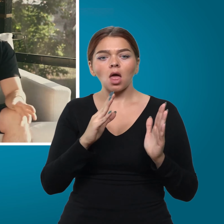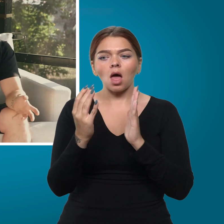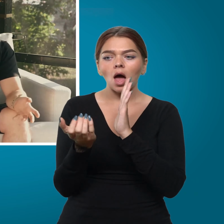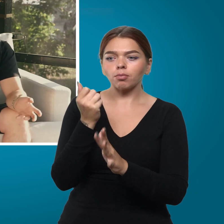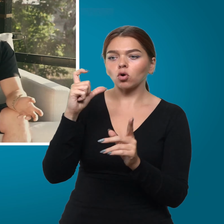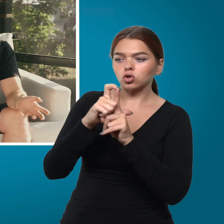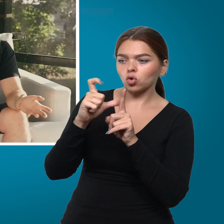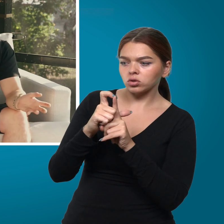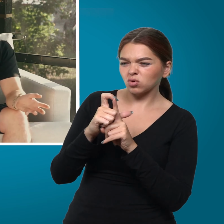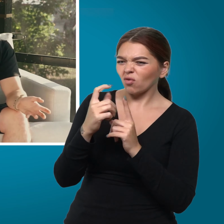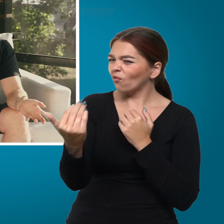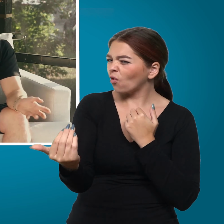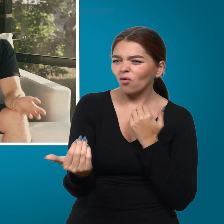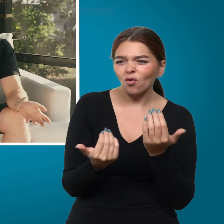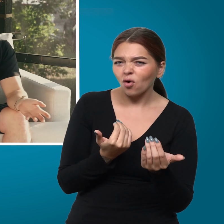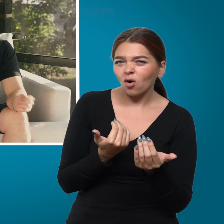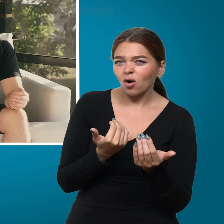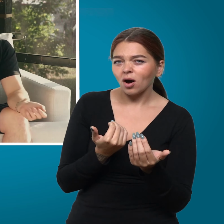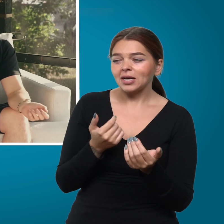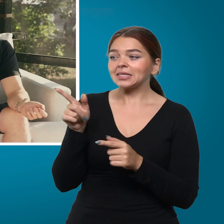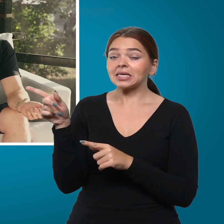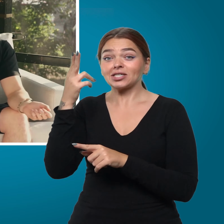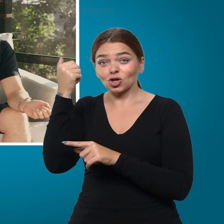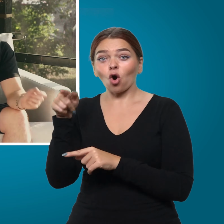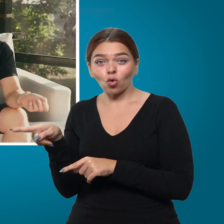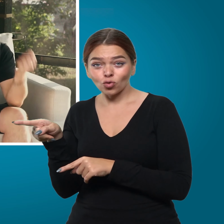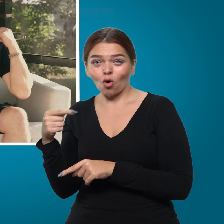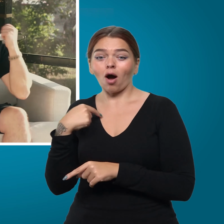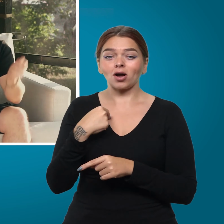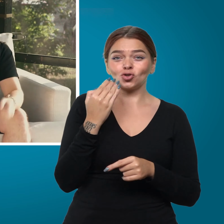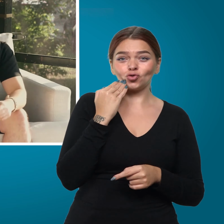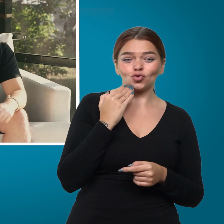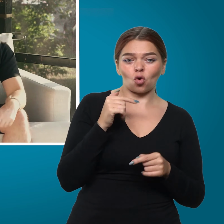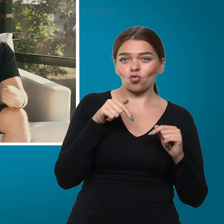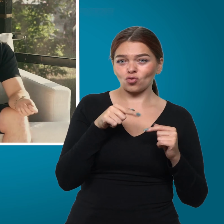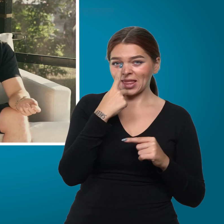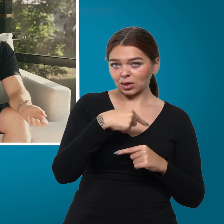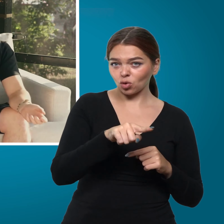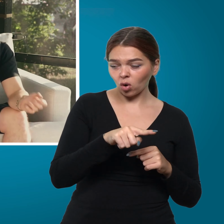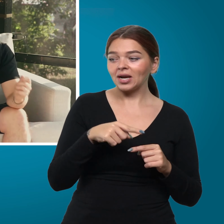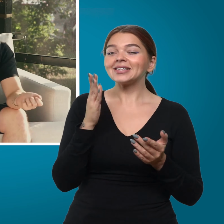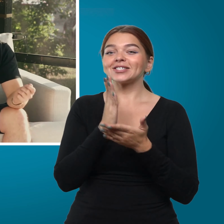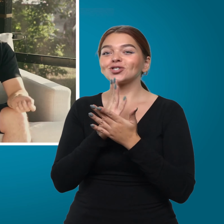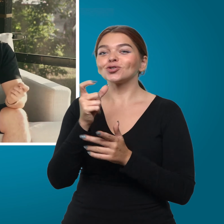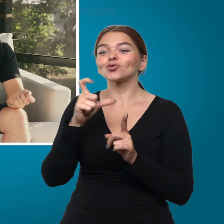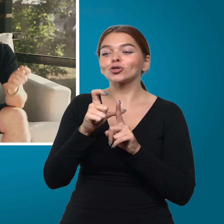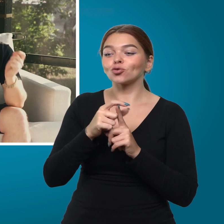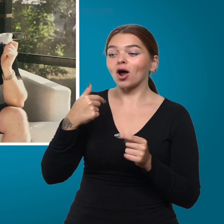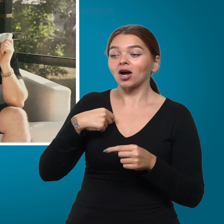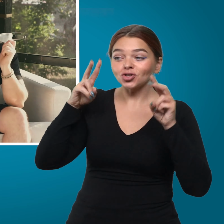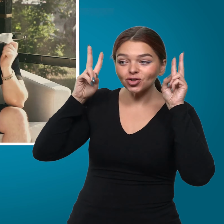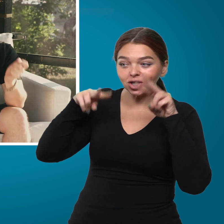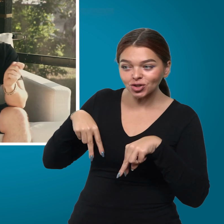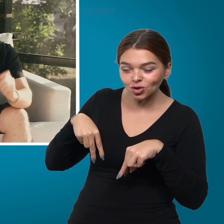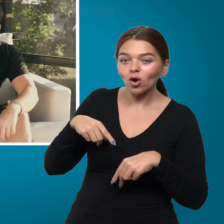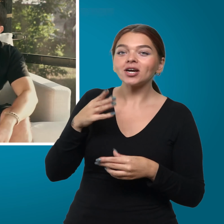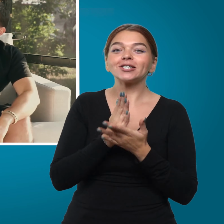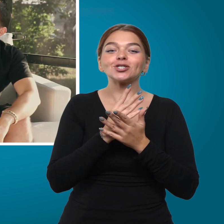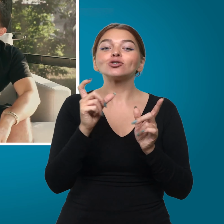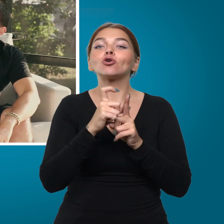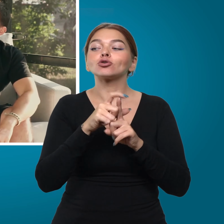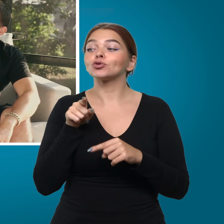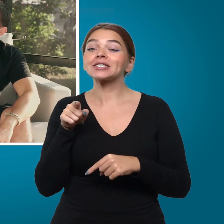Tai tikrai žmonės skirtingai kalba ir tas pats jaunimas, ir aš su drauge mes kartas nuo karto pagavom bent kartą per mėnesį, būna tas, o ką